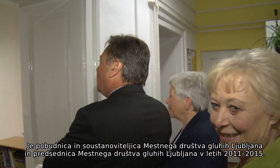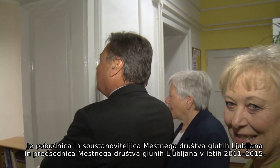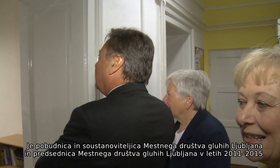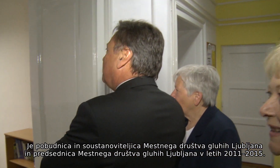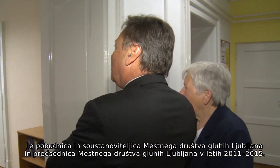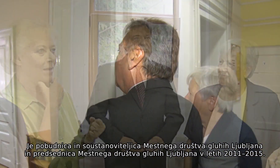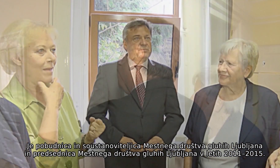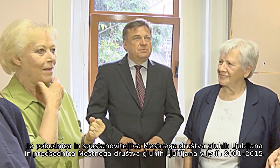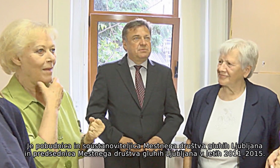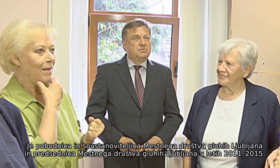Kako je lepo.